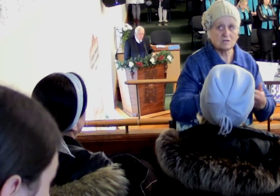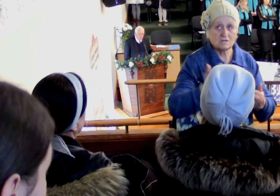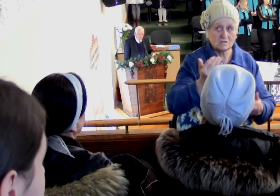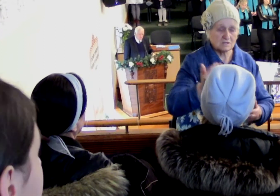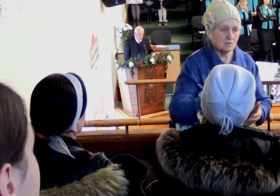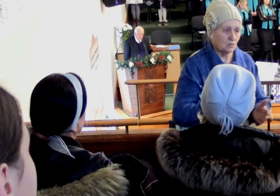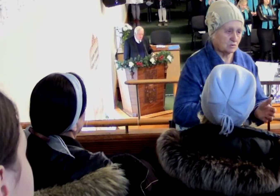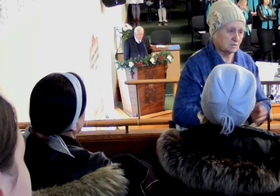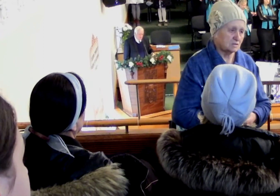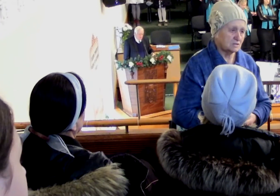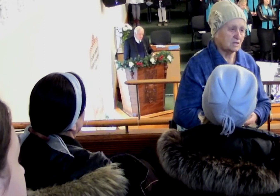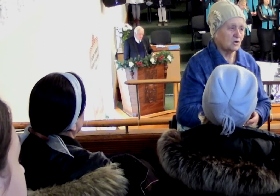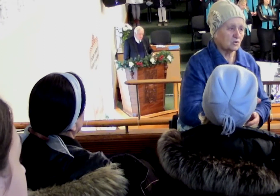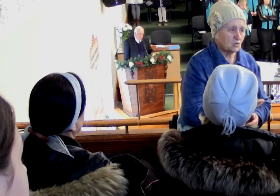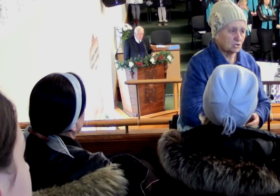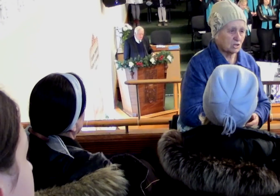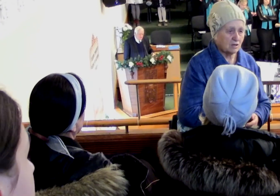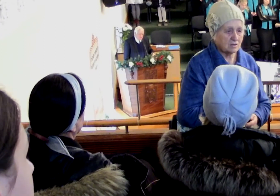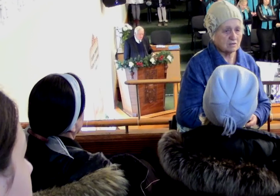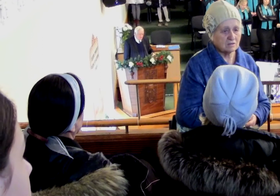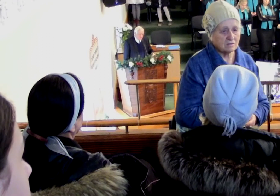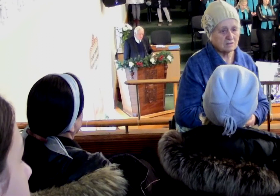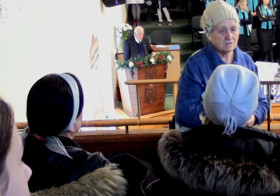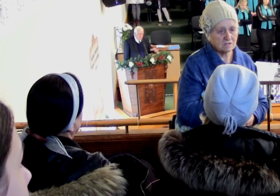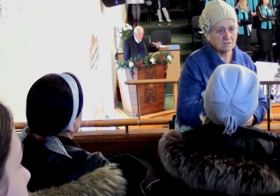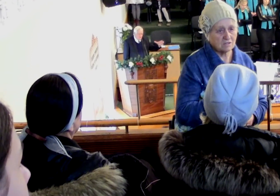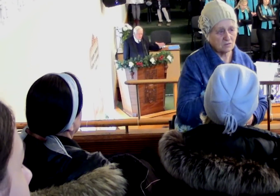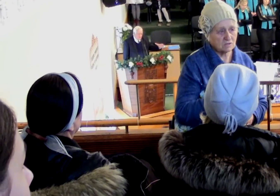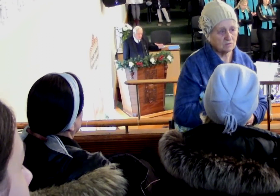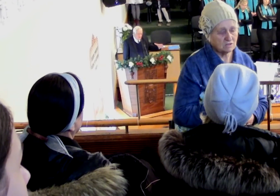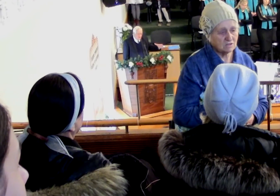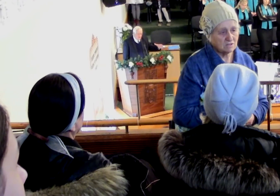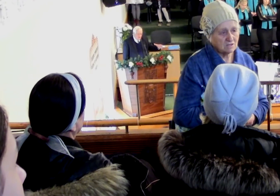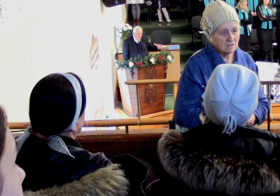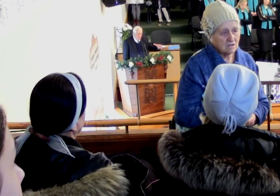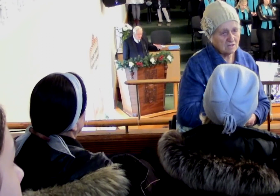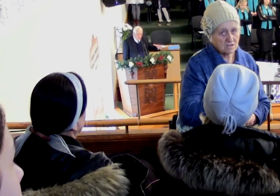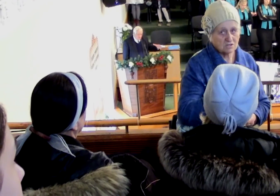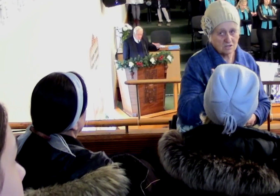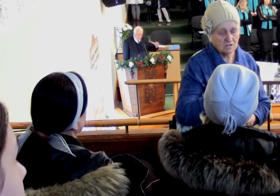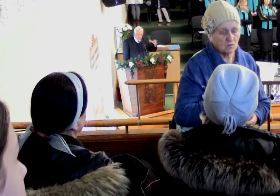обратиться к Господу, вы можете молиться на вашем месте. Но лучше всего выйти.